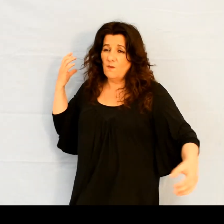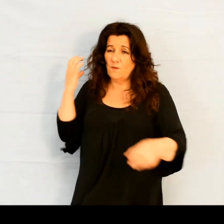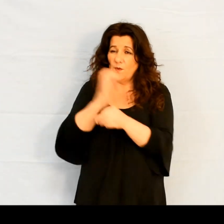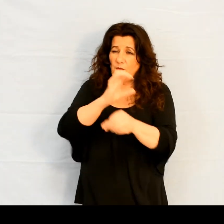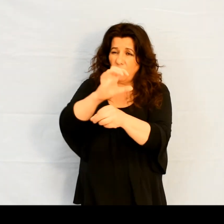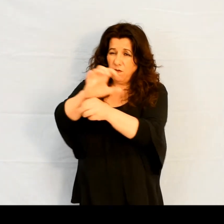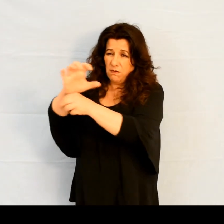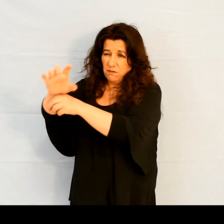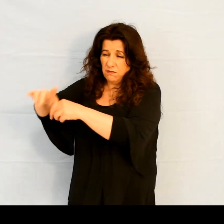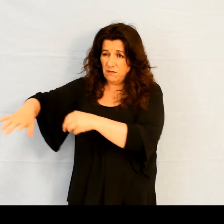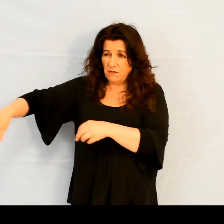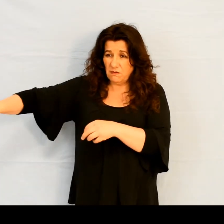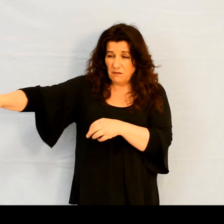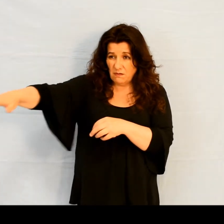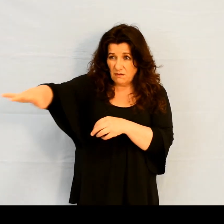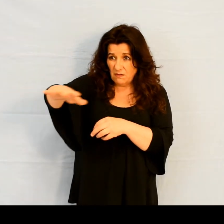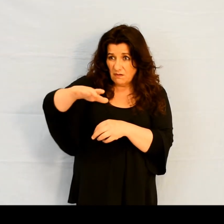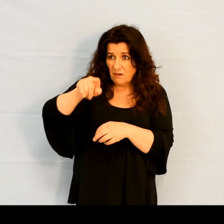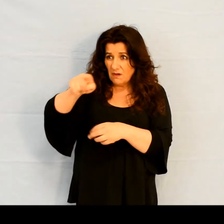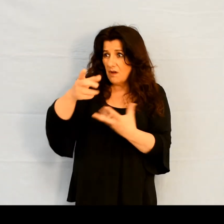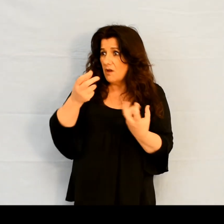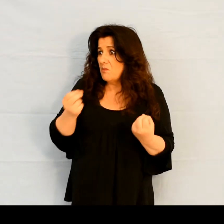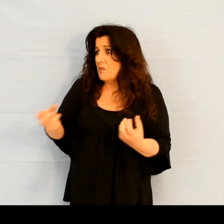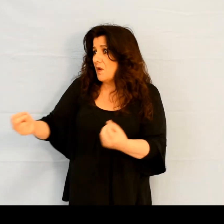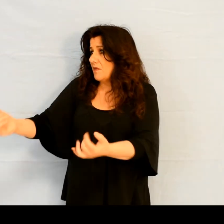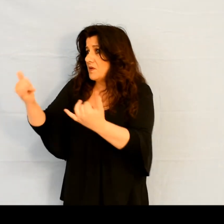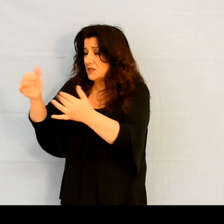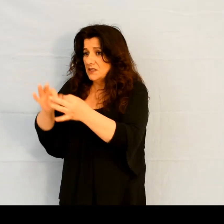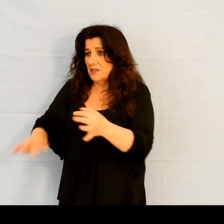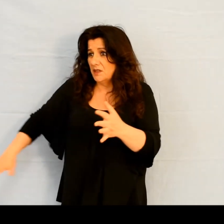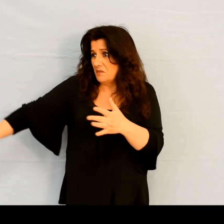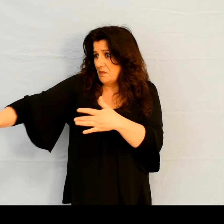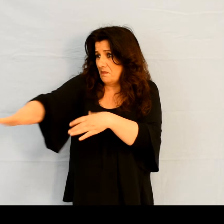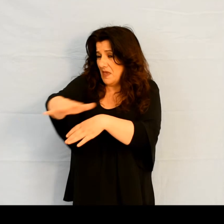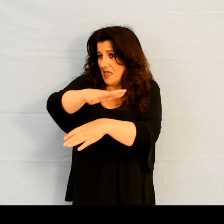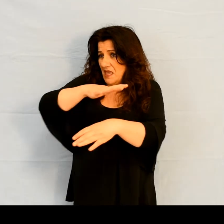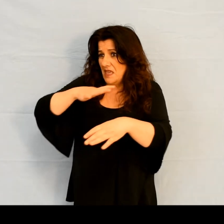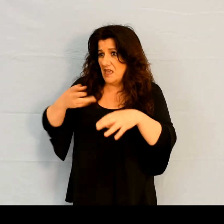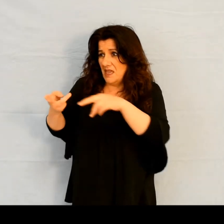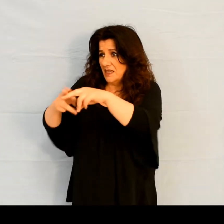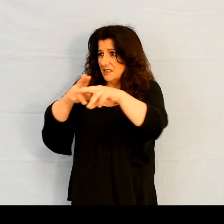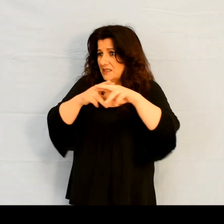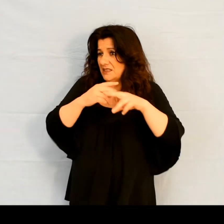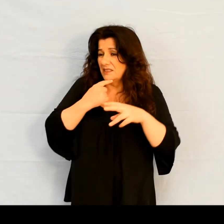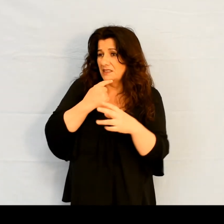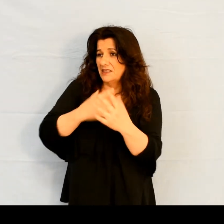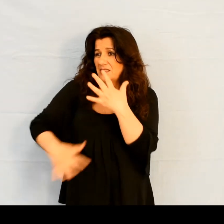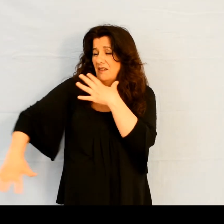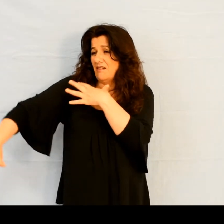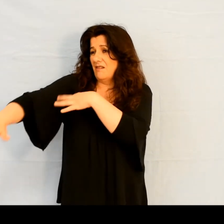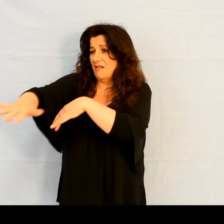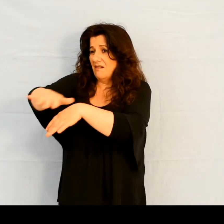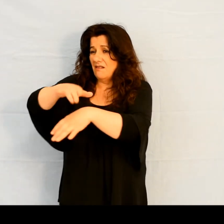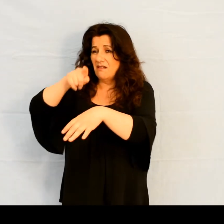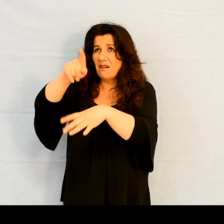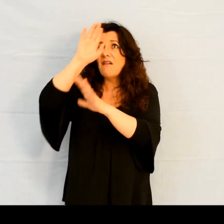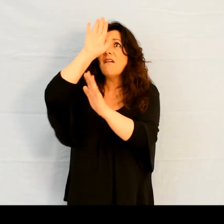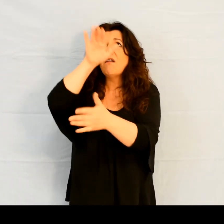à cause du sang qu'ils avaient versé dans le pays, à cause des idoles immondes qui l'avaient